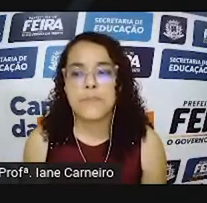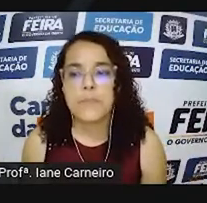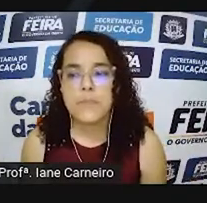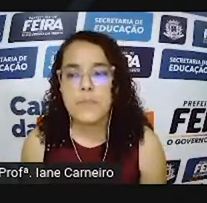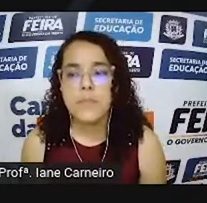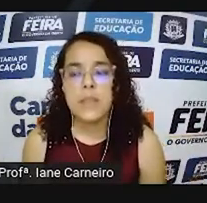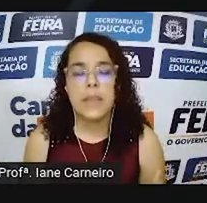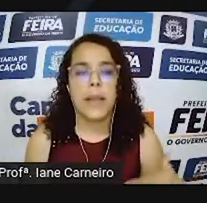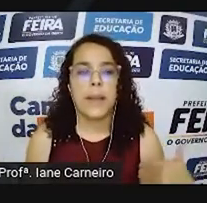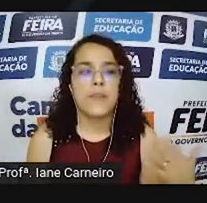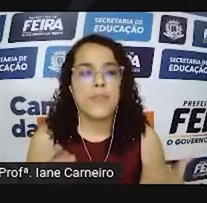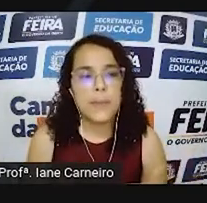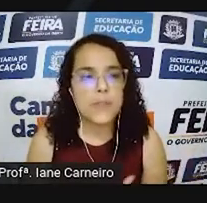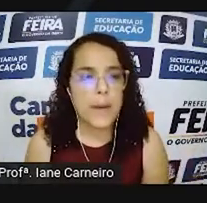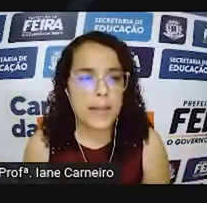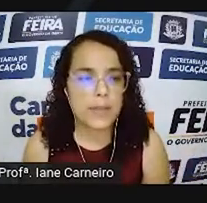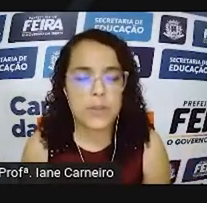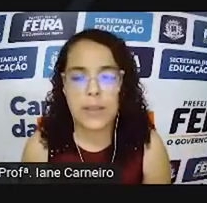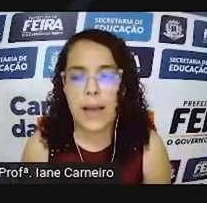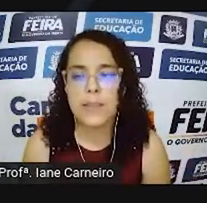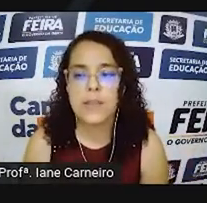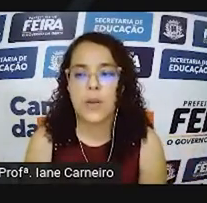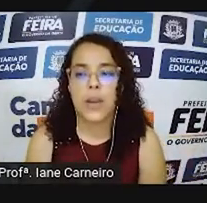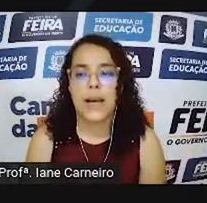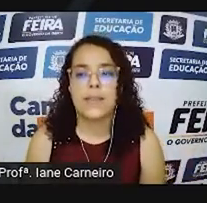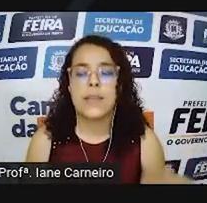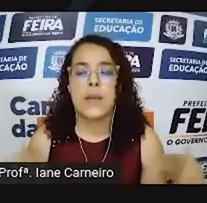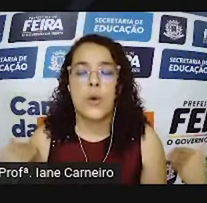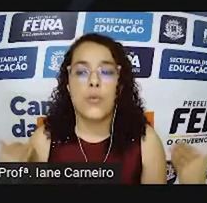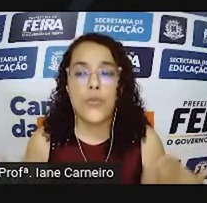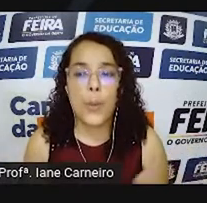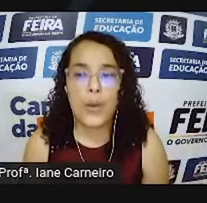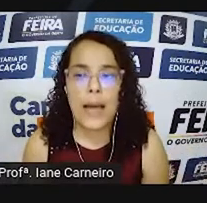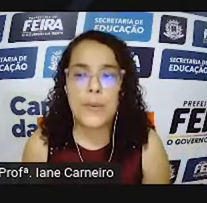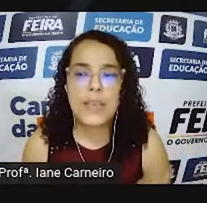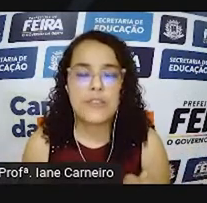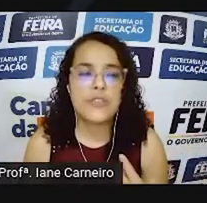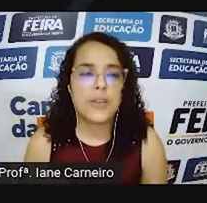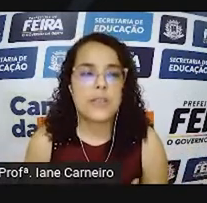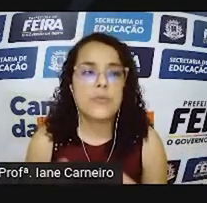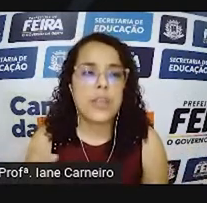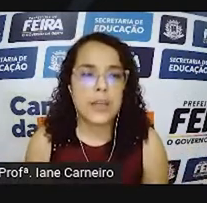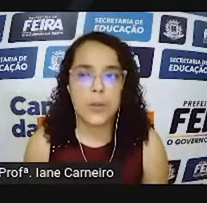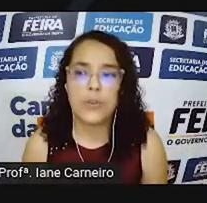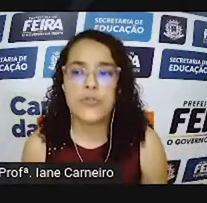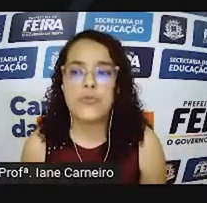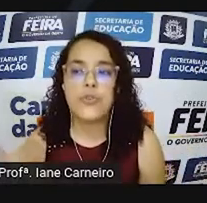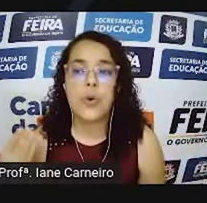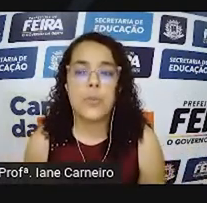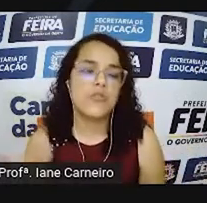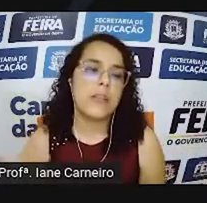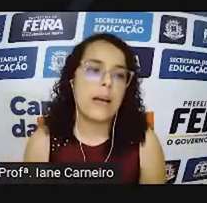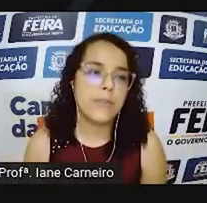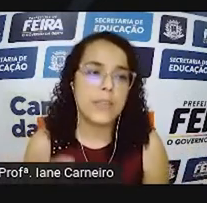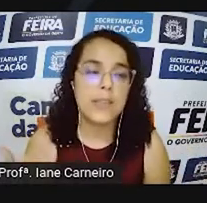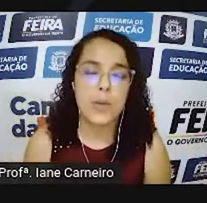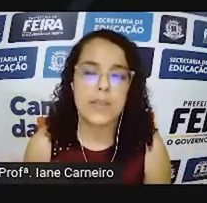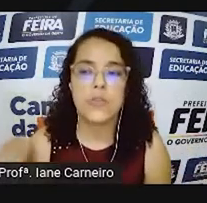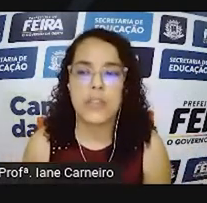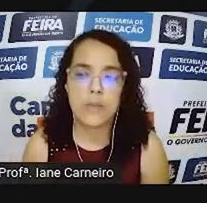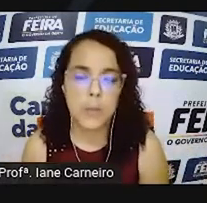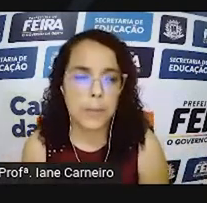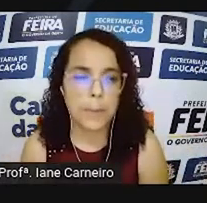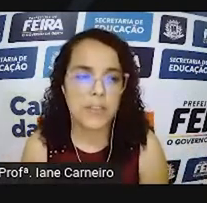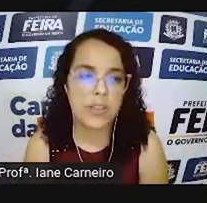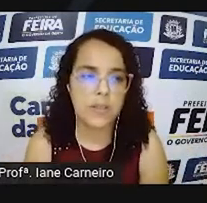também, enviamos para as unidades escolares um formulário em que a gente fazia um diagnóstico de como estavam, em que